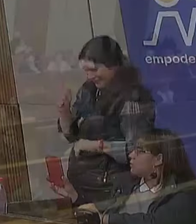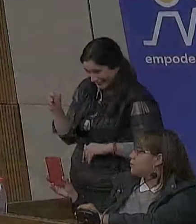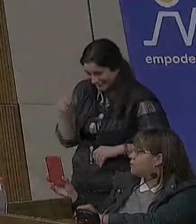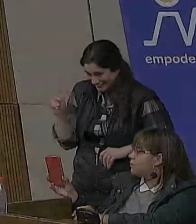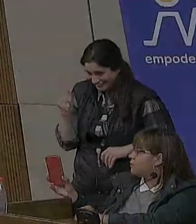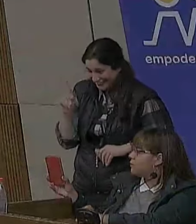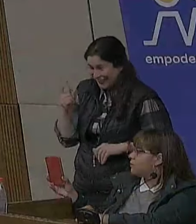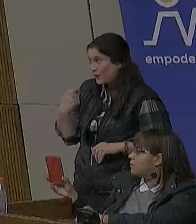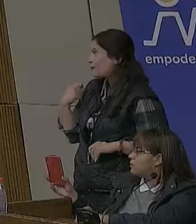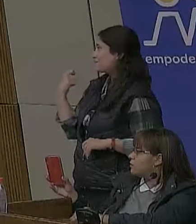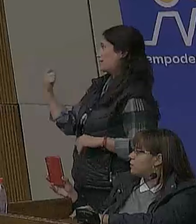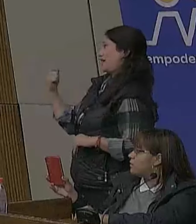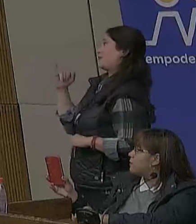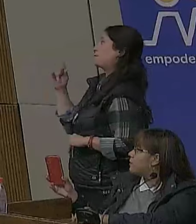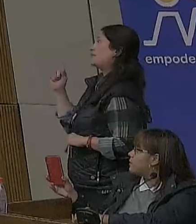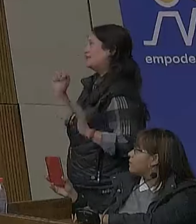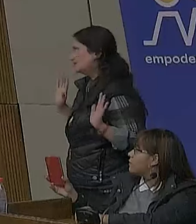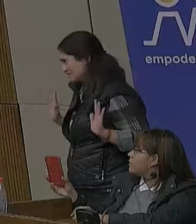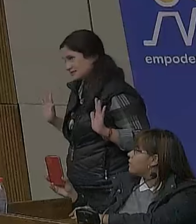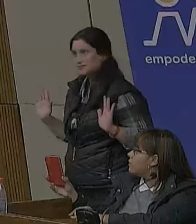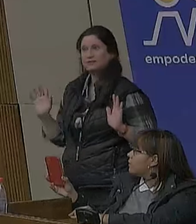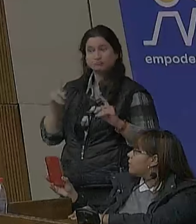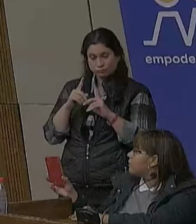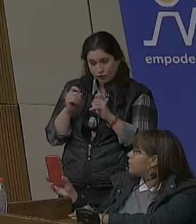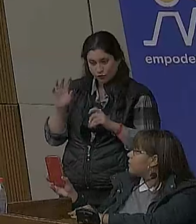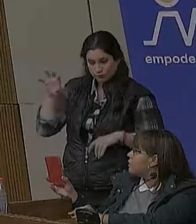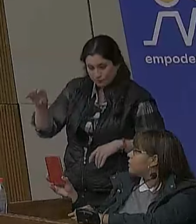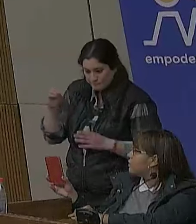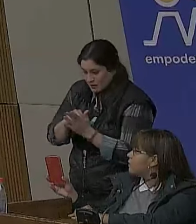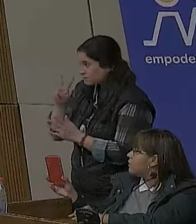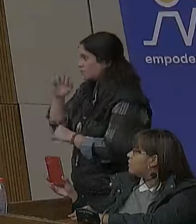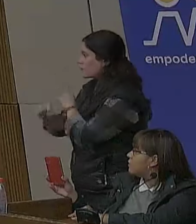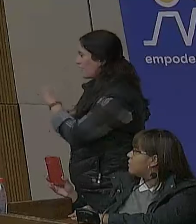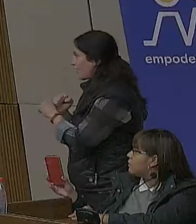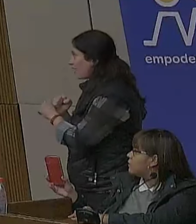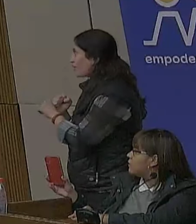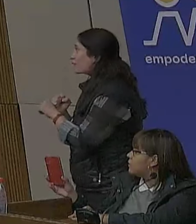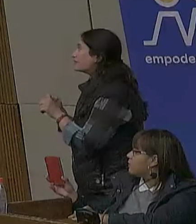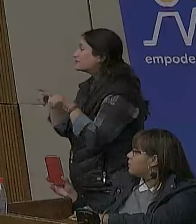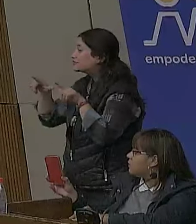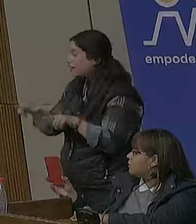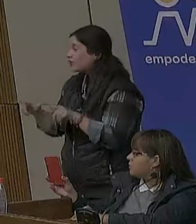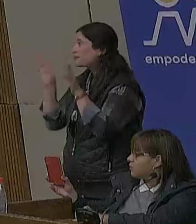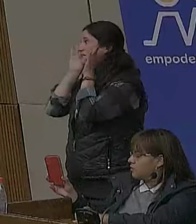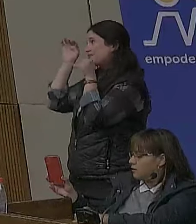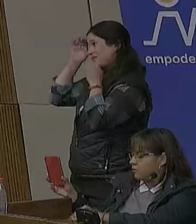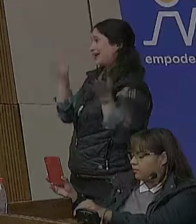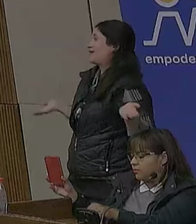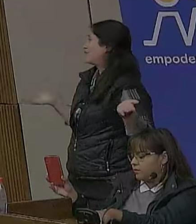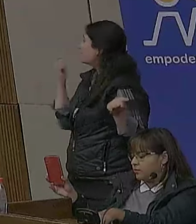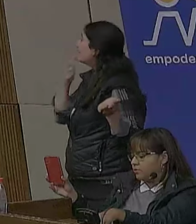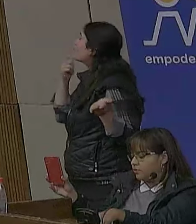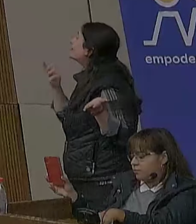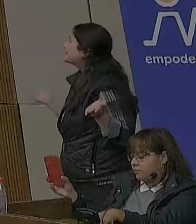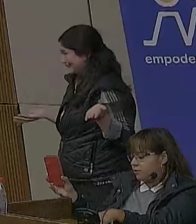Dice que no quiere que se olvide de algo, dice. También el tema de los jubilados de IPS. Que el tema de 25 años de antigüedad